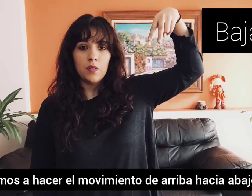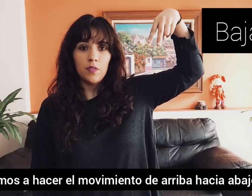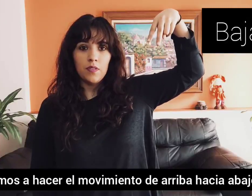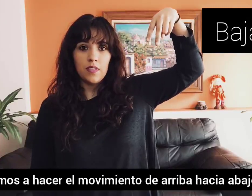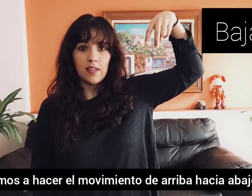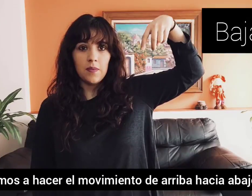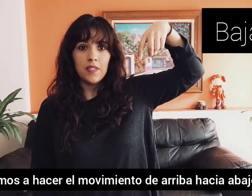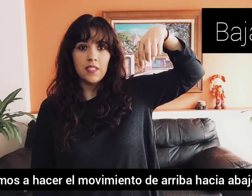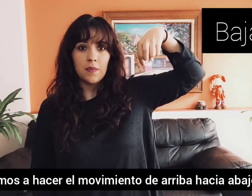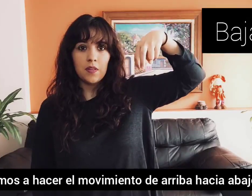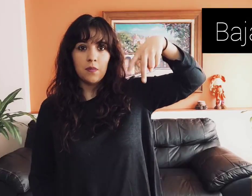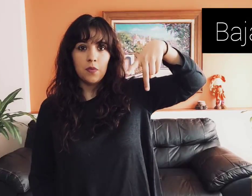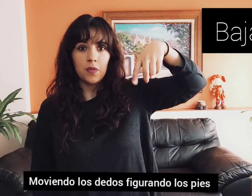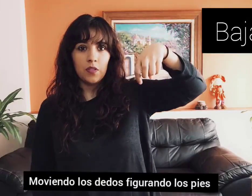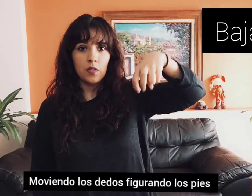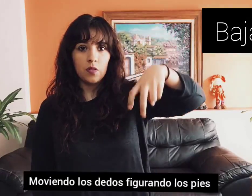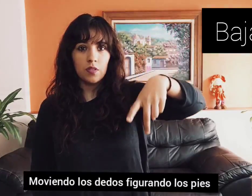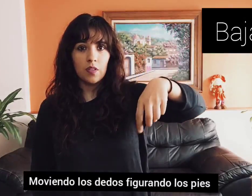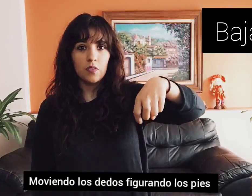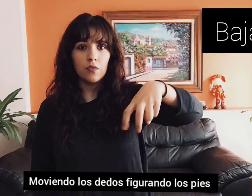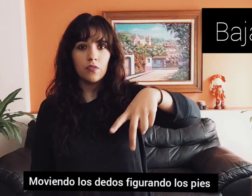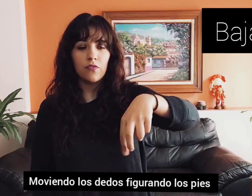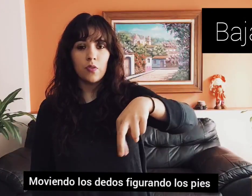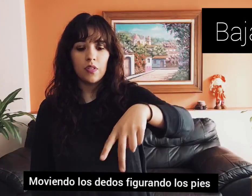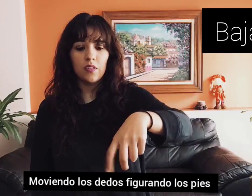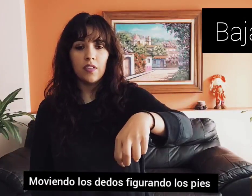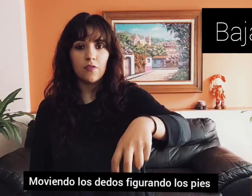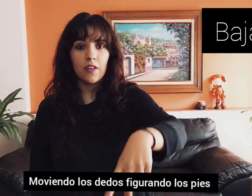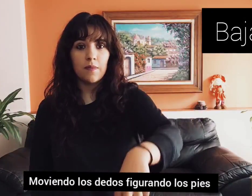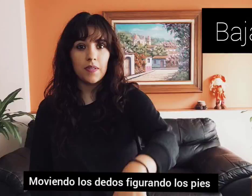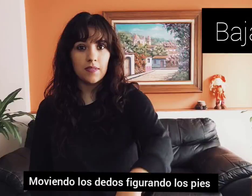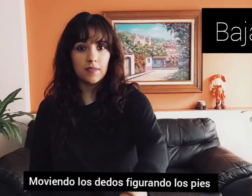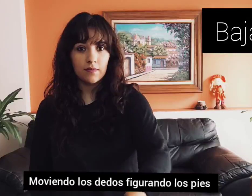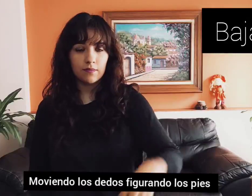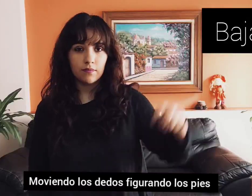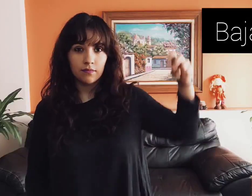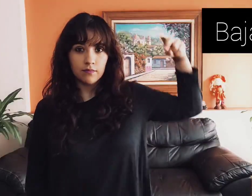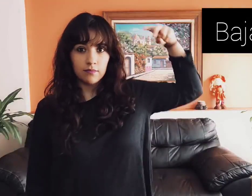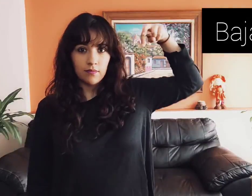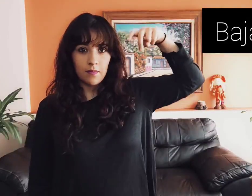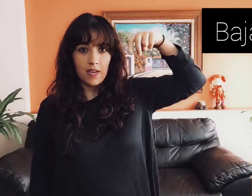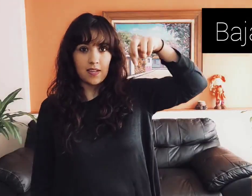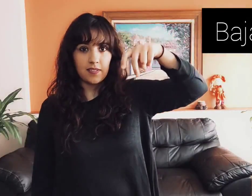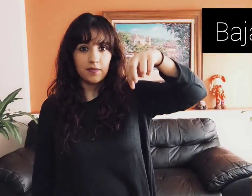de arriba hacia abajo, moviendo los dedos, figurando que fueran pies. Bajar.